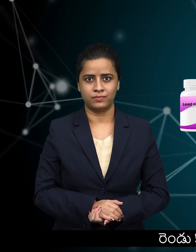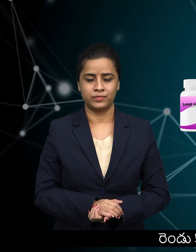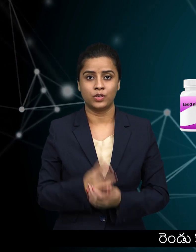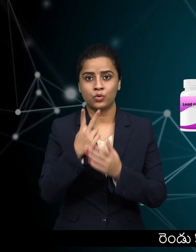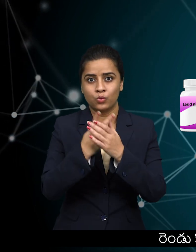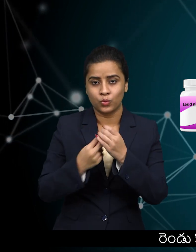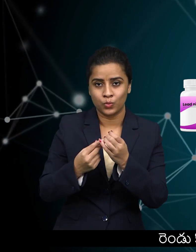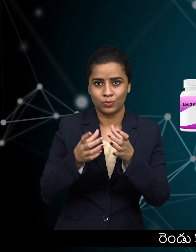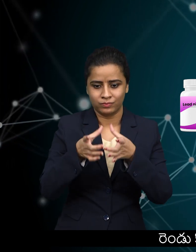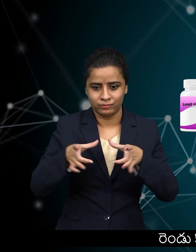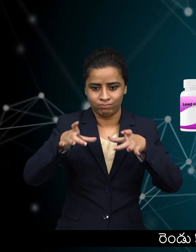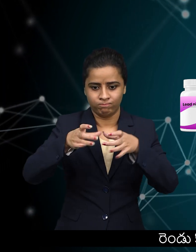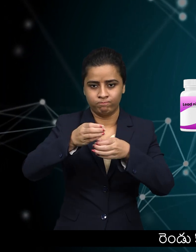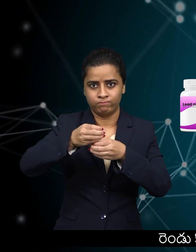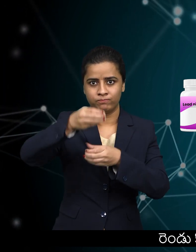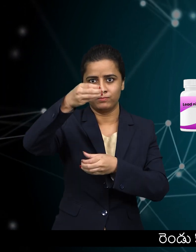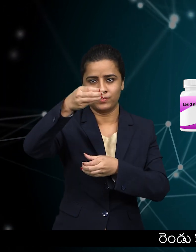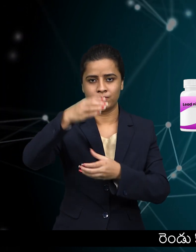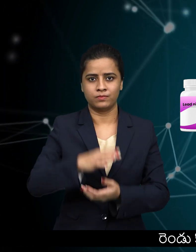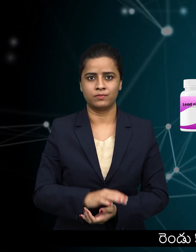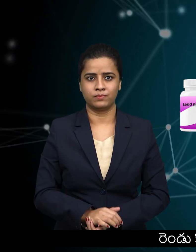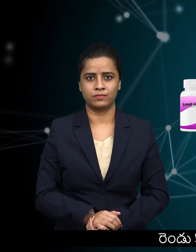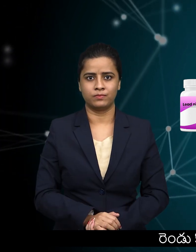రెండు కోనికల్ ఫ్లాస్కులు,